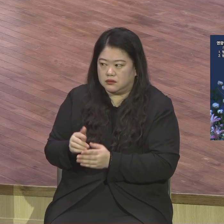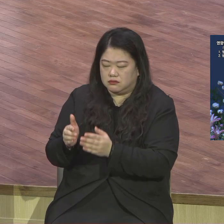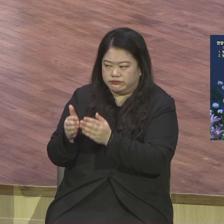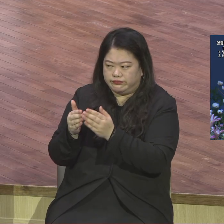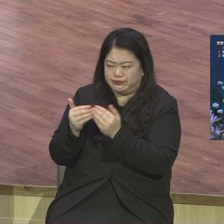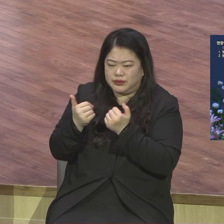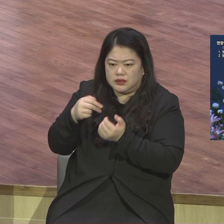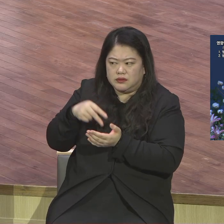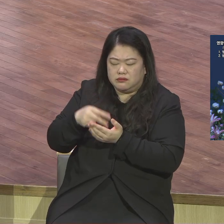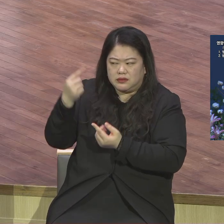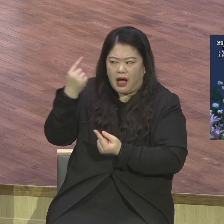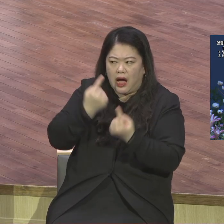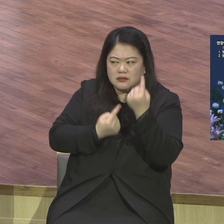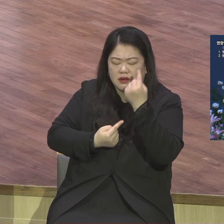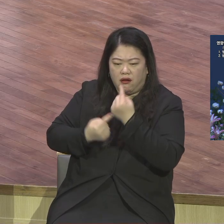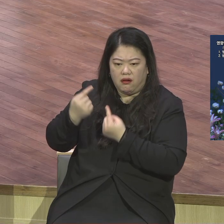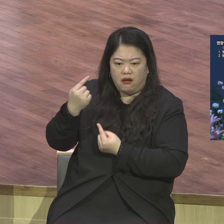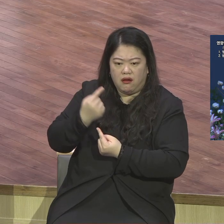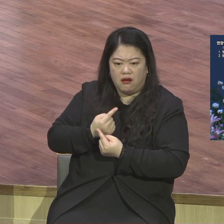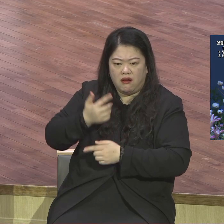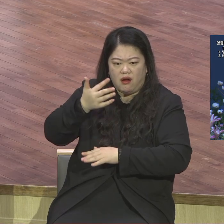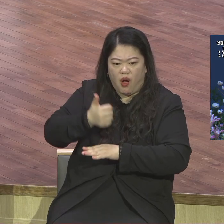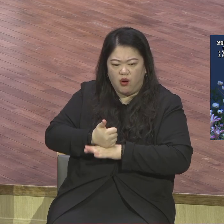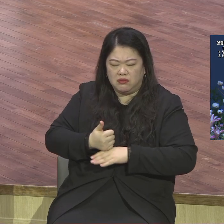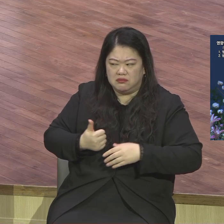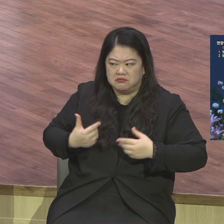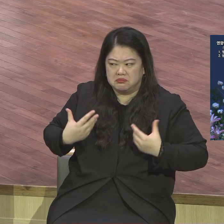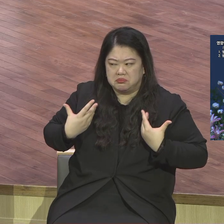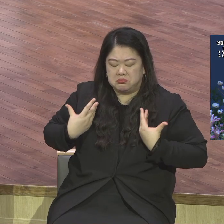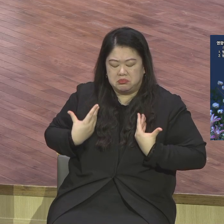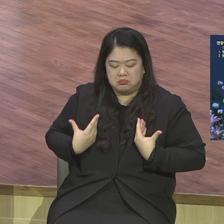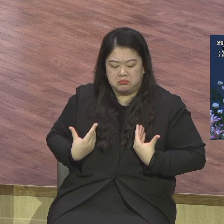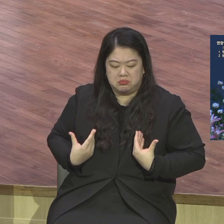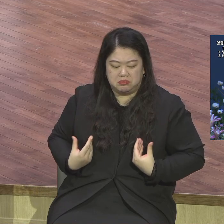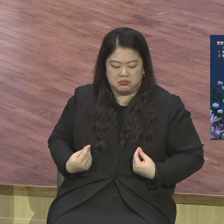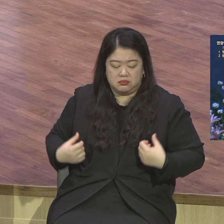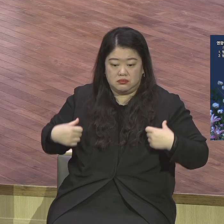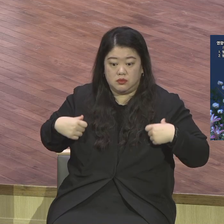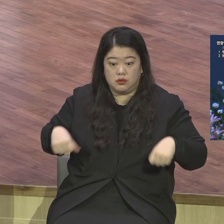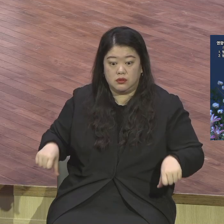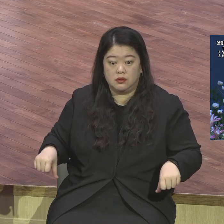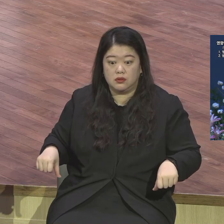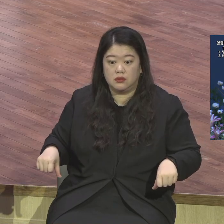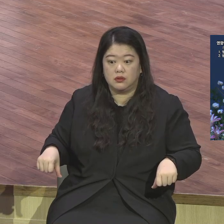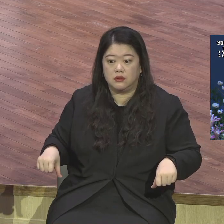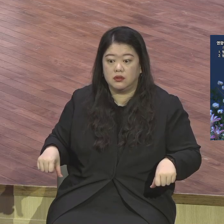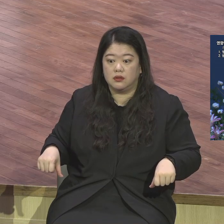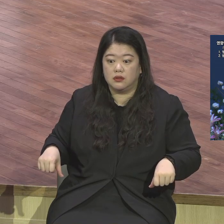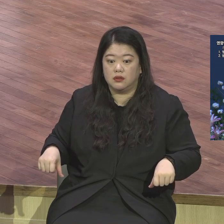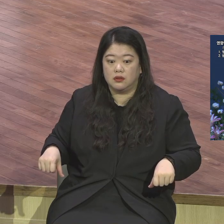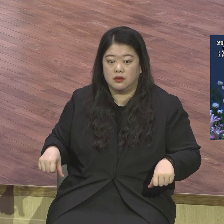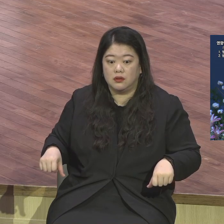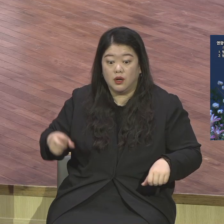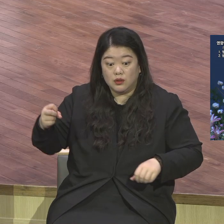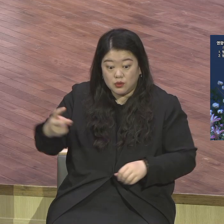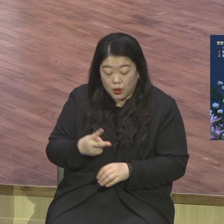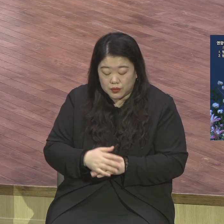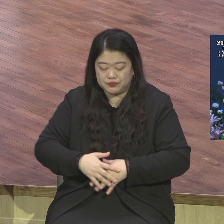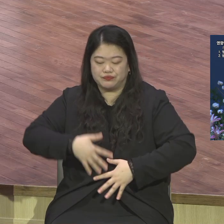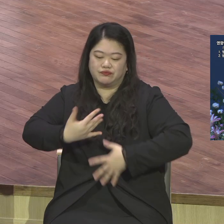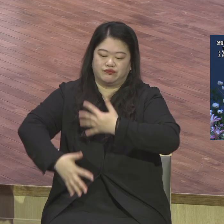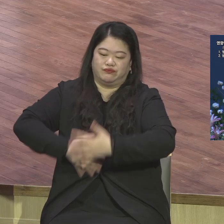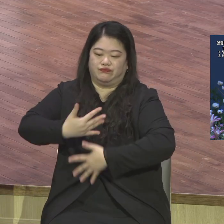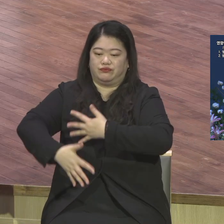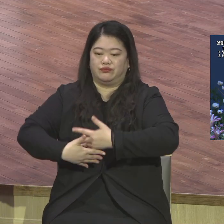보고 더 훈련 받고 어? 더 운동해야 되는데 계속 이간 부채가 불신하도록 못 믿도록